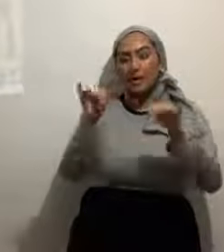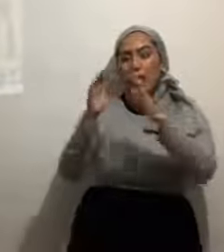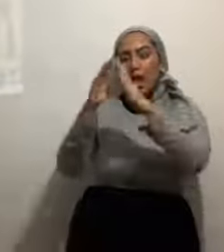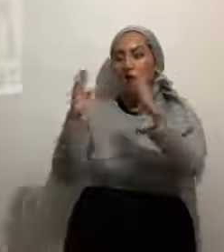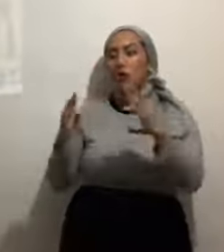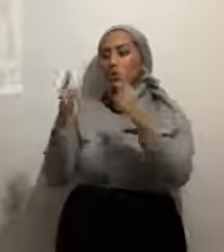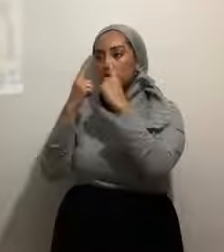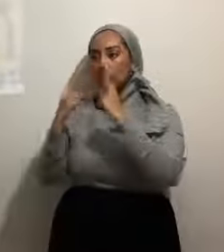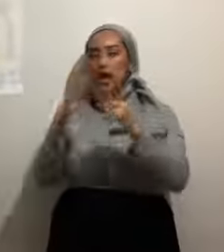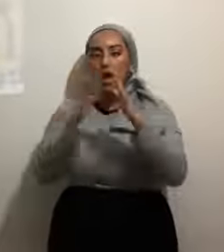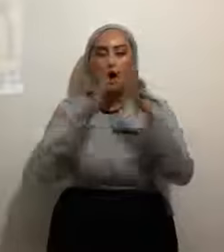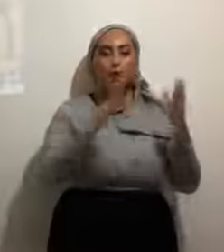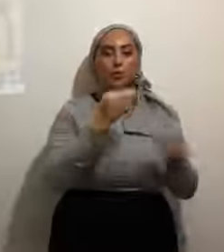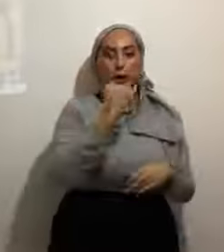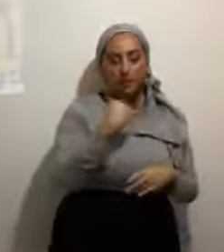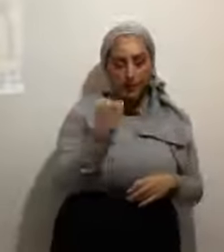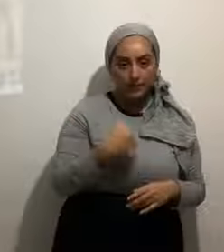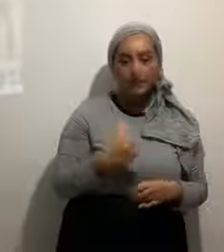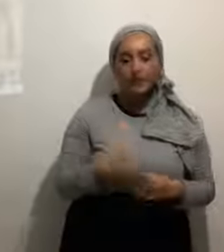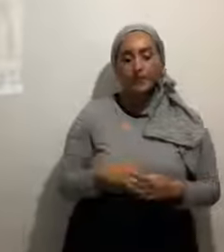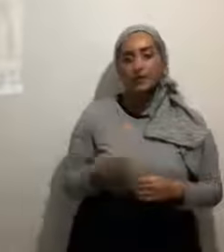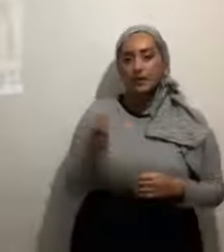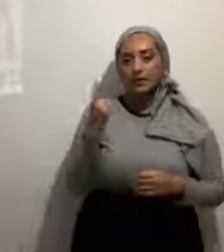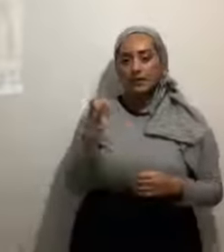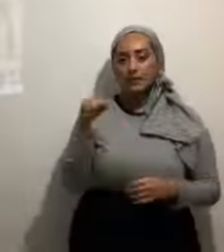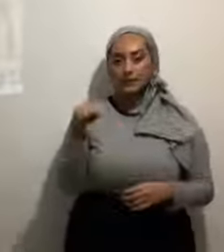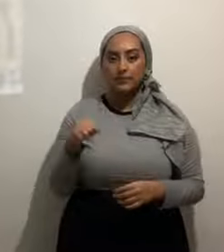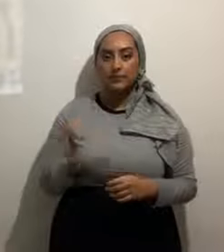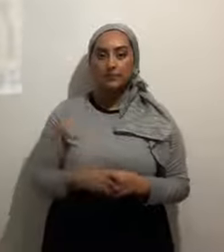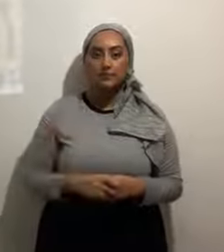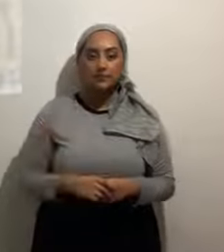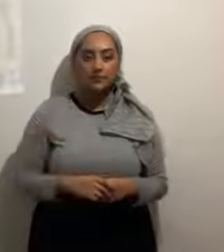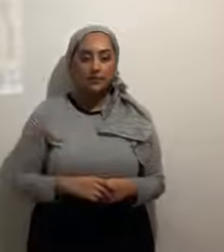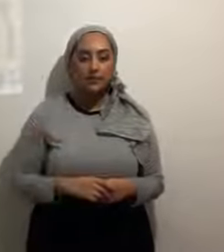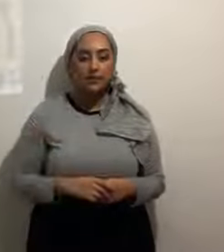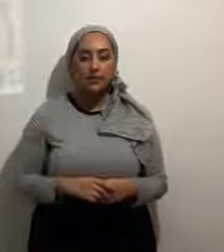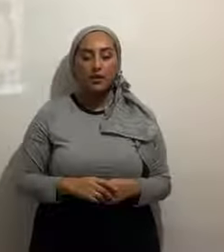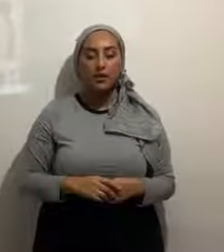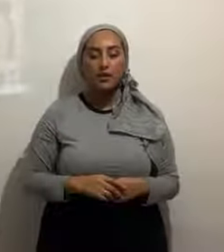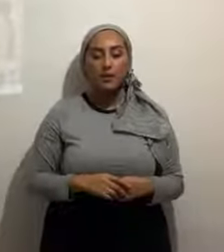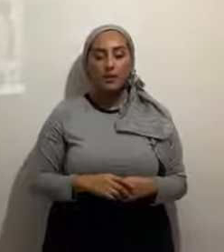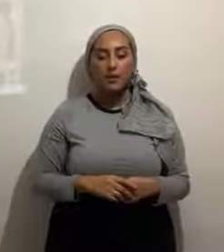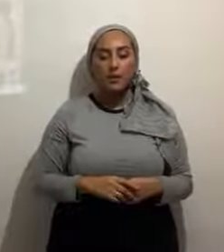lo entendimos? ¿Sí? Bueno, ya, vamos a decirlo así. Yahudá